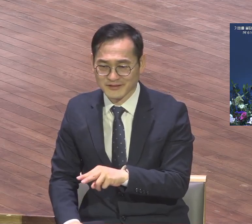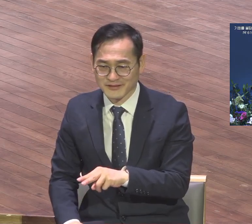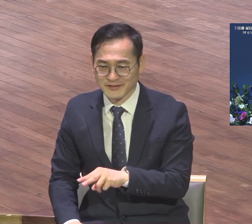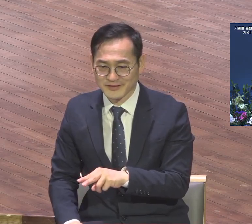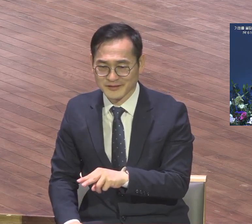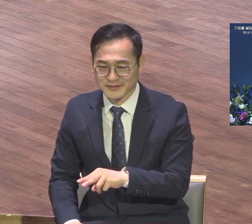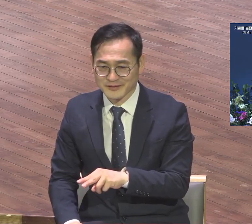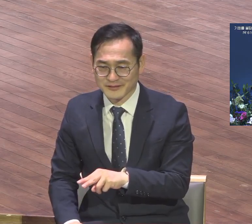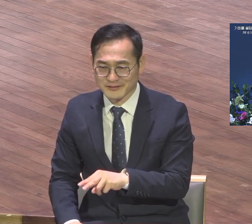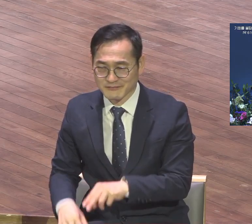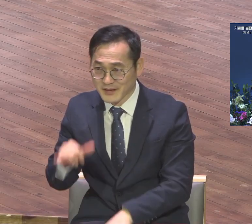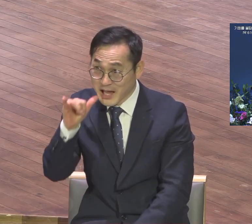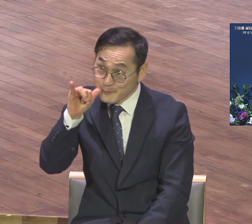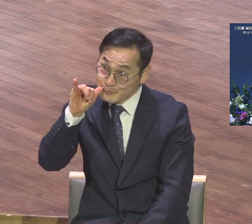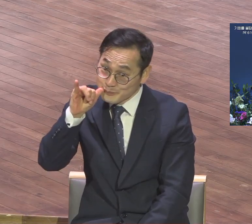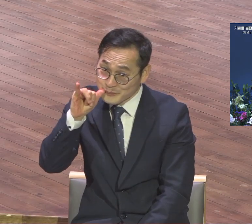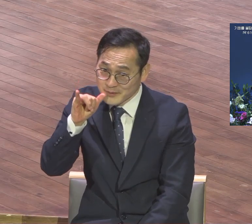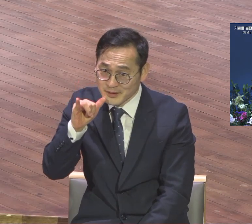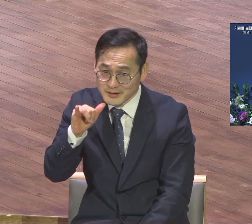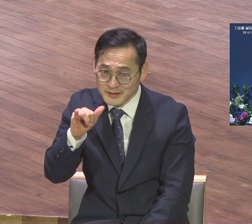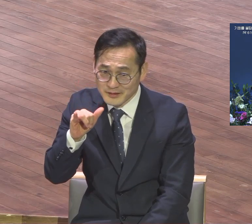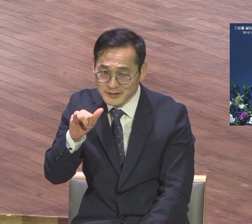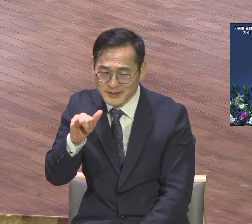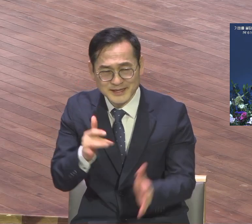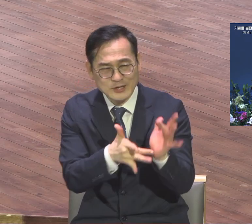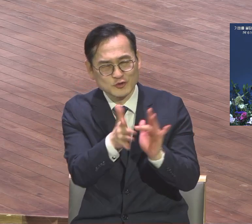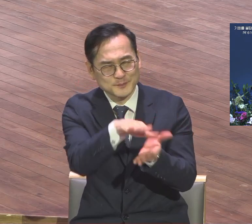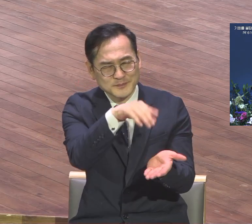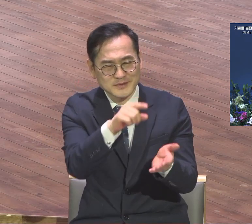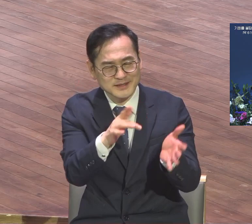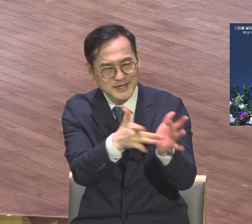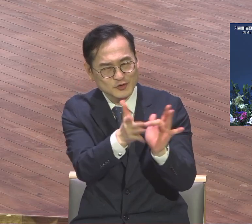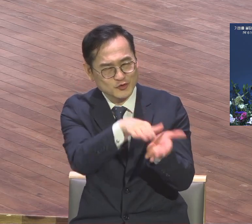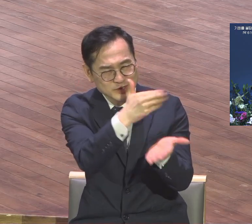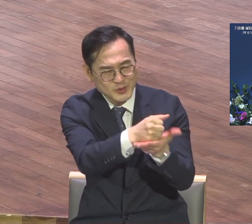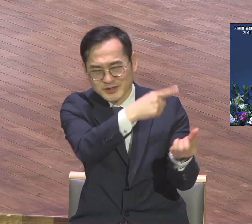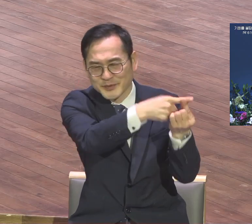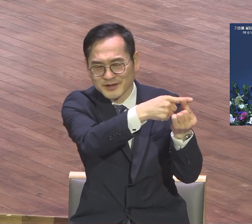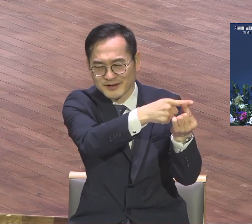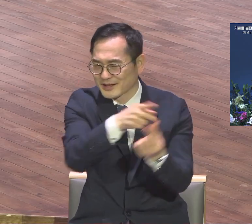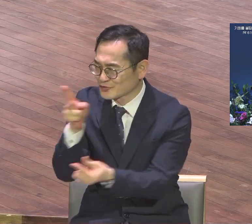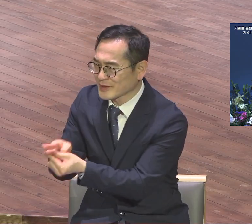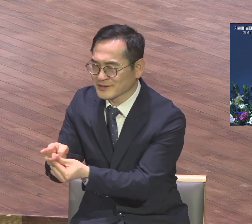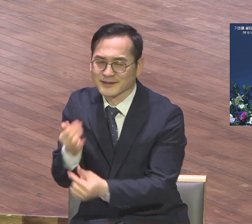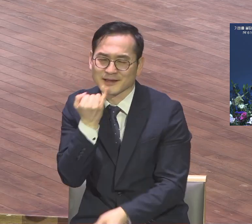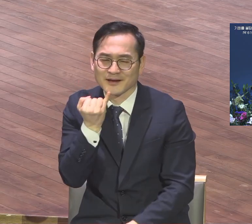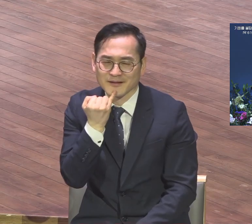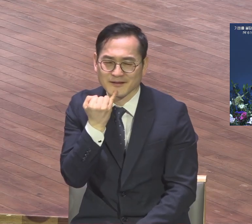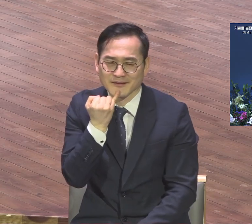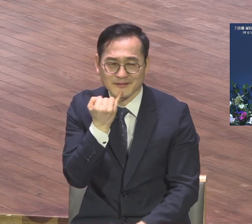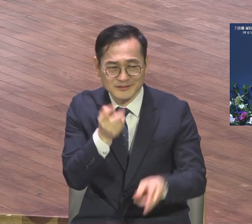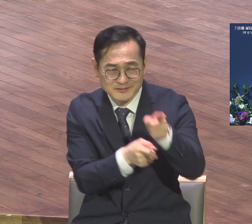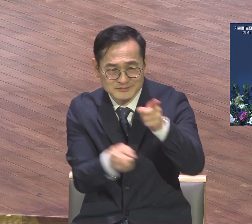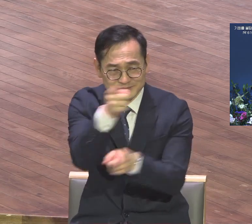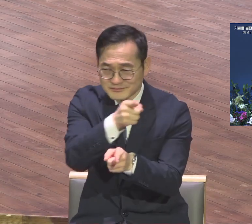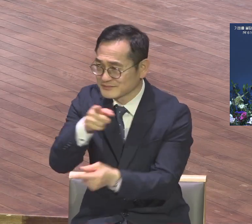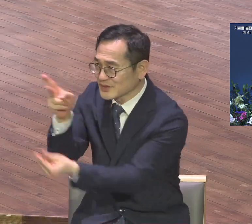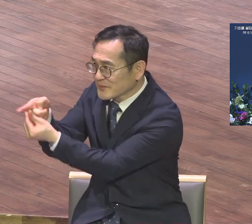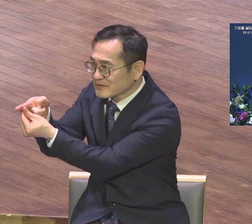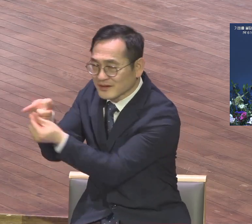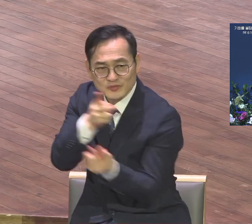그러니까 그런 그 복음 안에서 가능하지. 복음 안에서 이 세상 문화 속에 들어가면 다 잡혀버려요. 나비